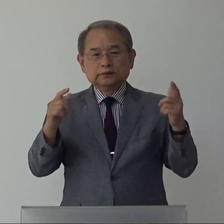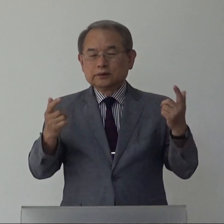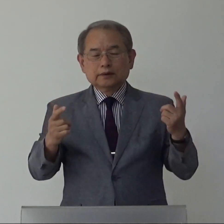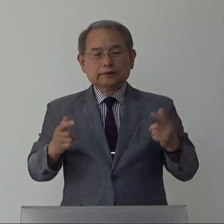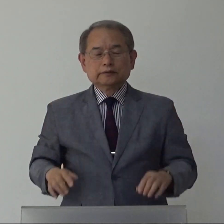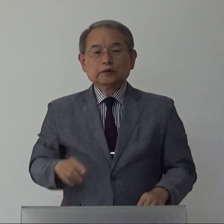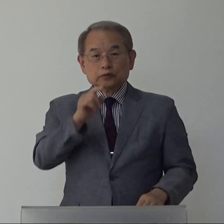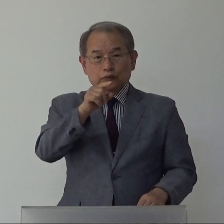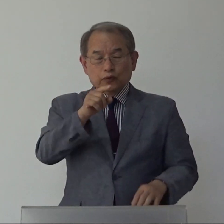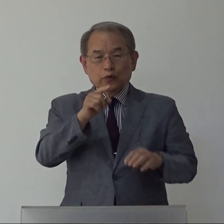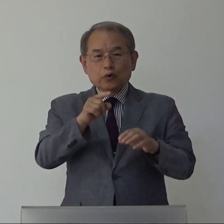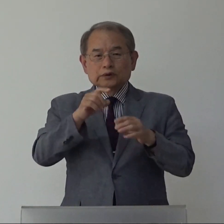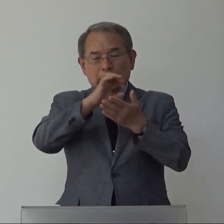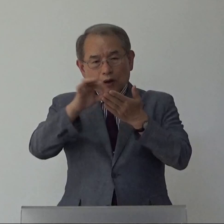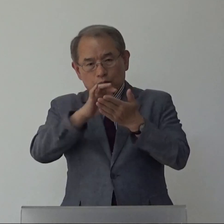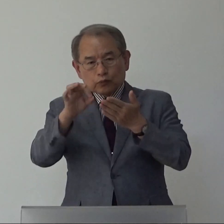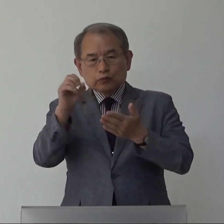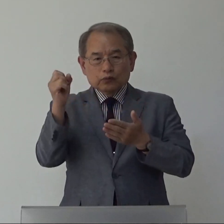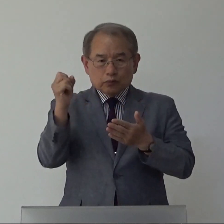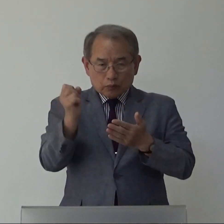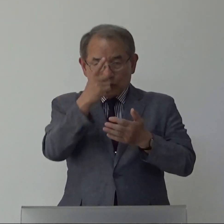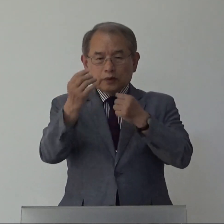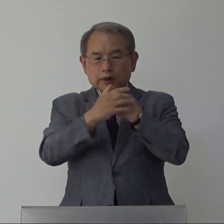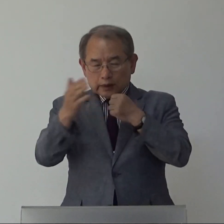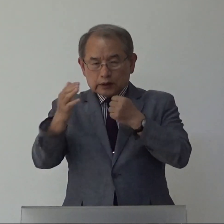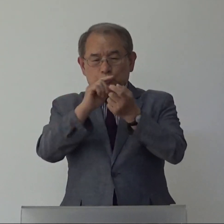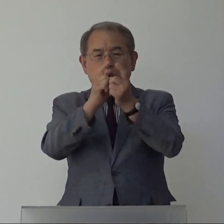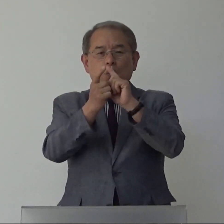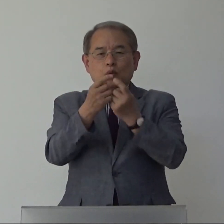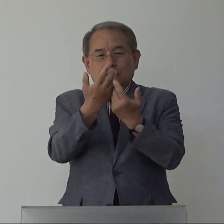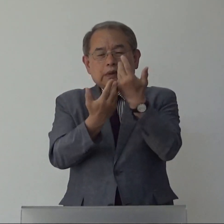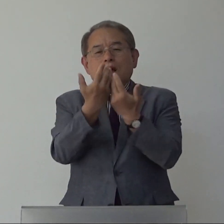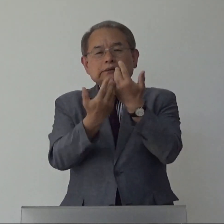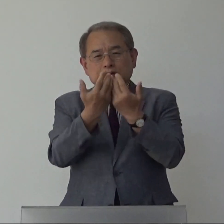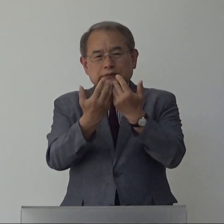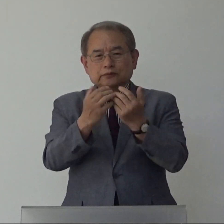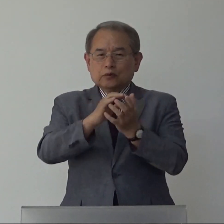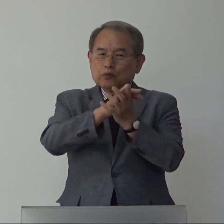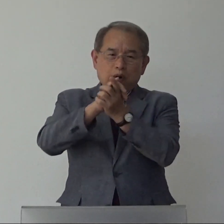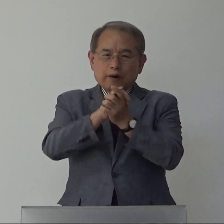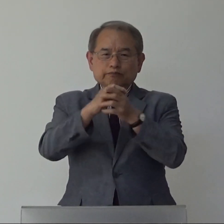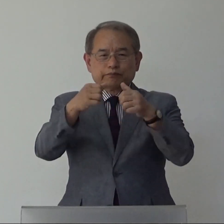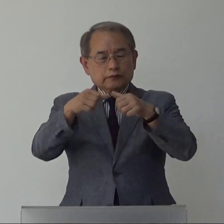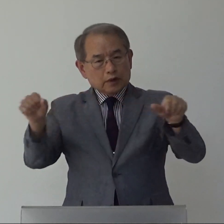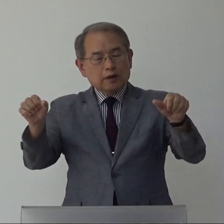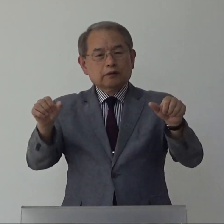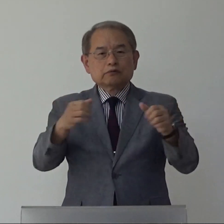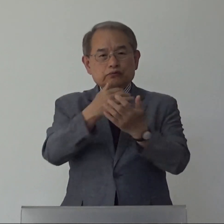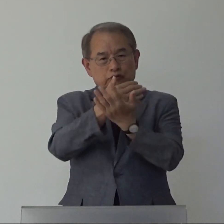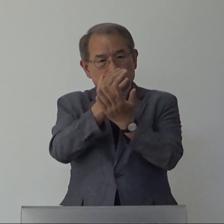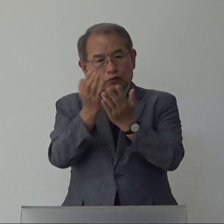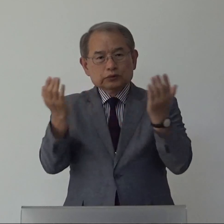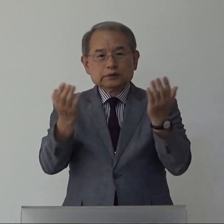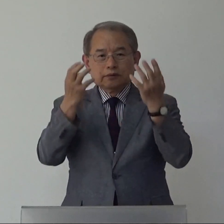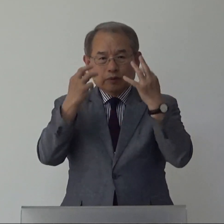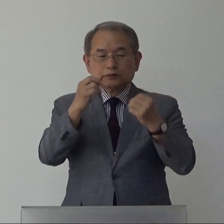그냥 다른 것인데 우리가 틀리다고 표현하기 때문에 서로 상처받게 됩니다. 이것으로